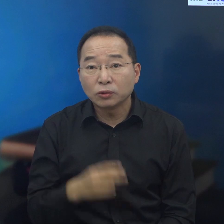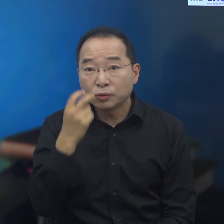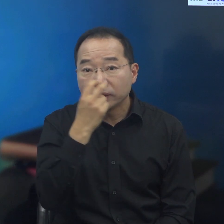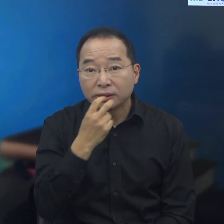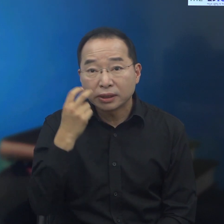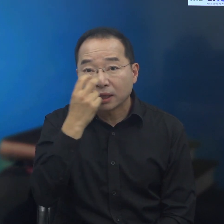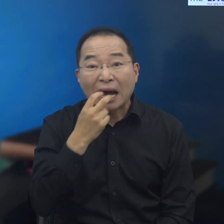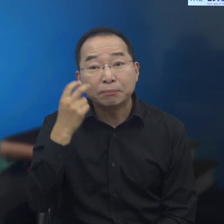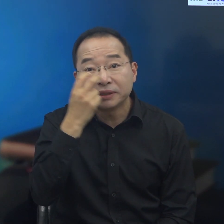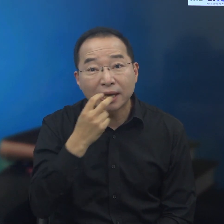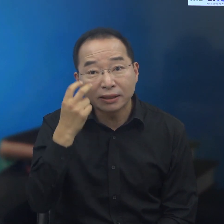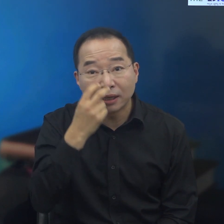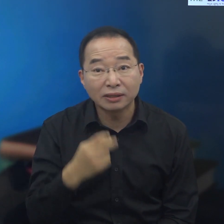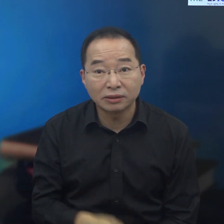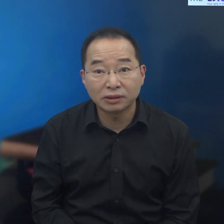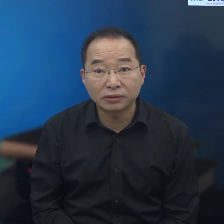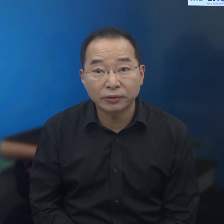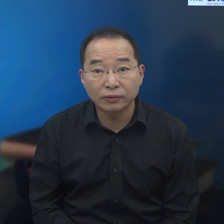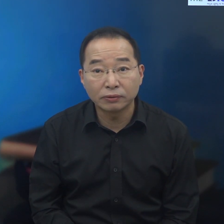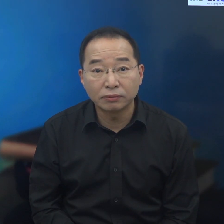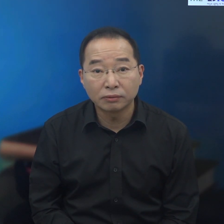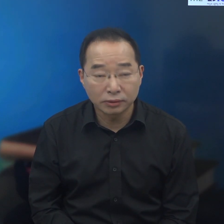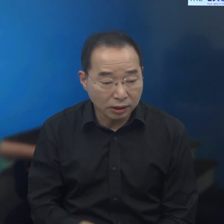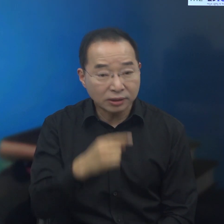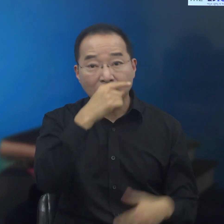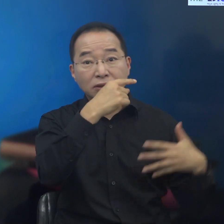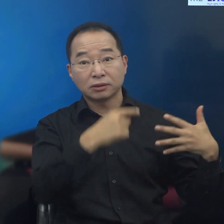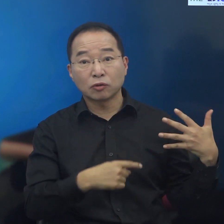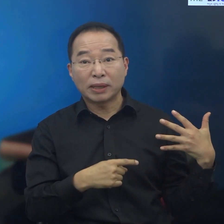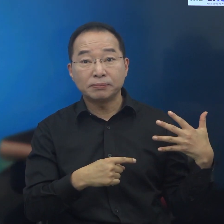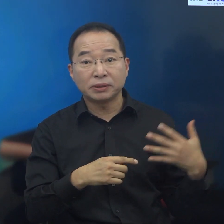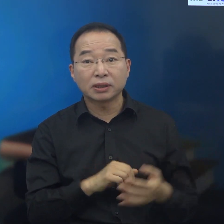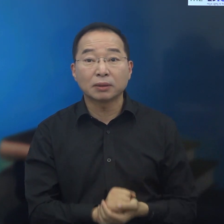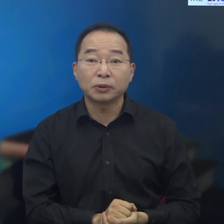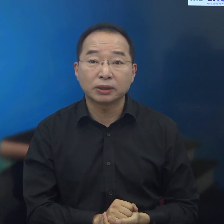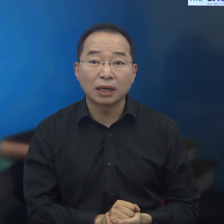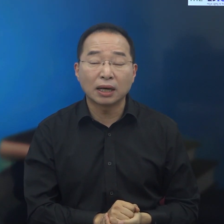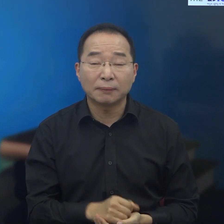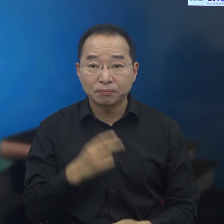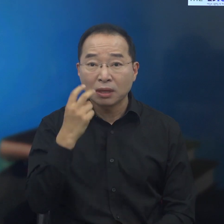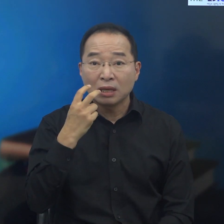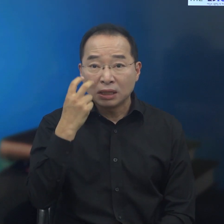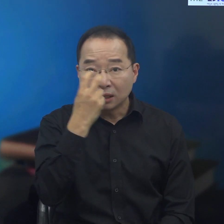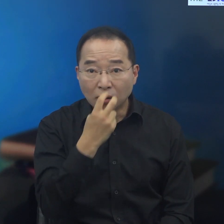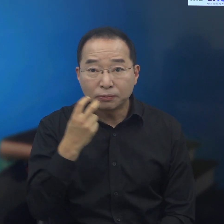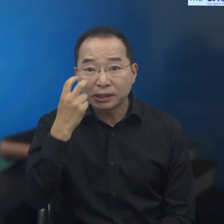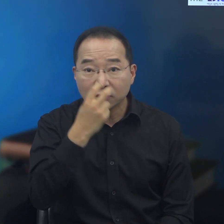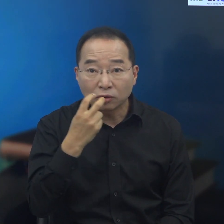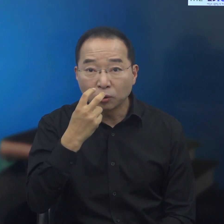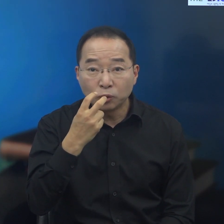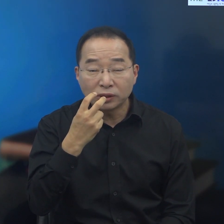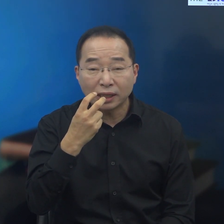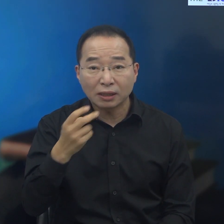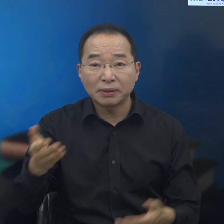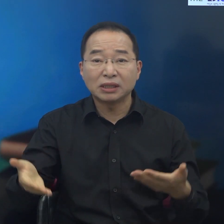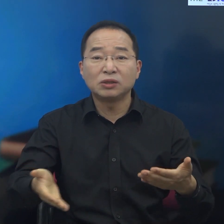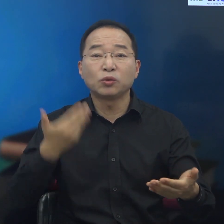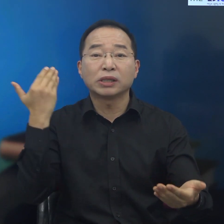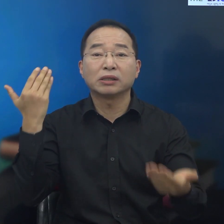요 이제 감사한다는 뜻이 있어요. 근데 다른 뜻하고 많이 비슷하다 보니까 이거 플러스 어떤 동작을 하냐면 이 동작을